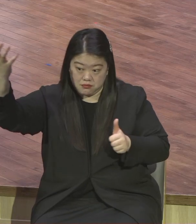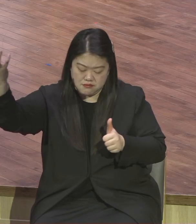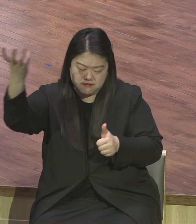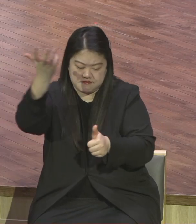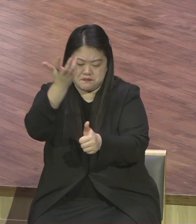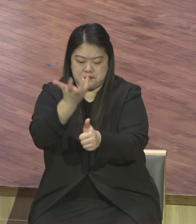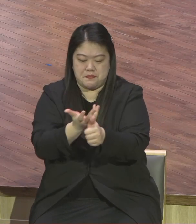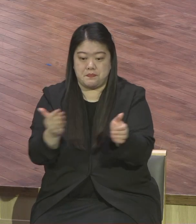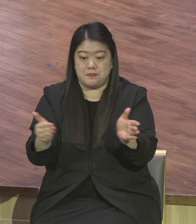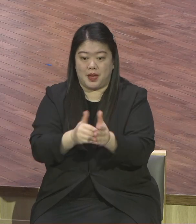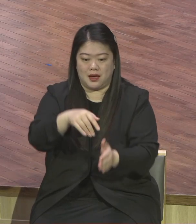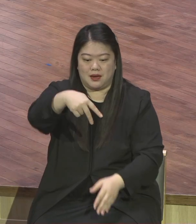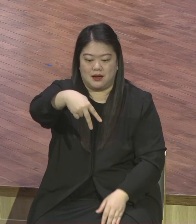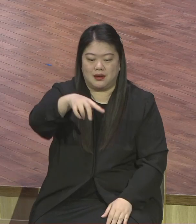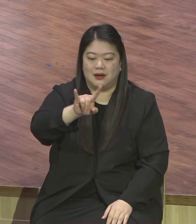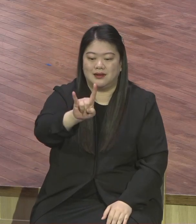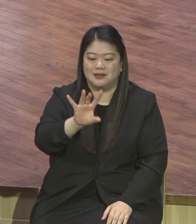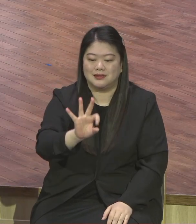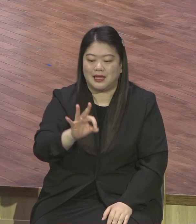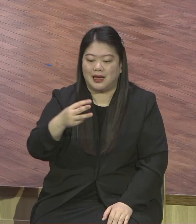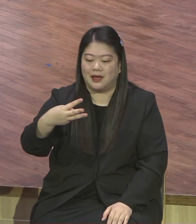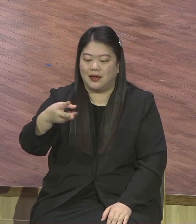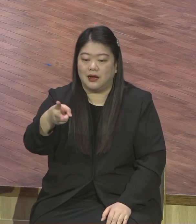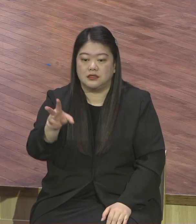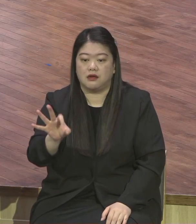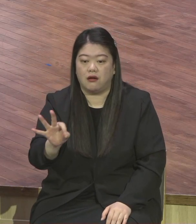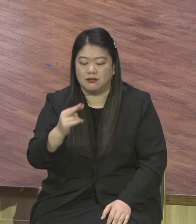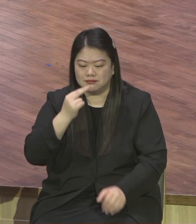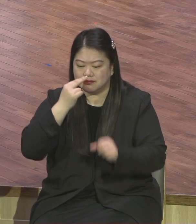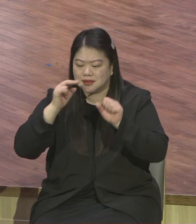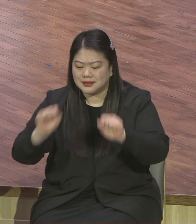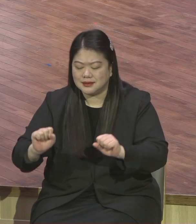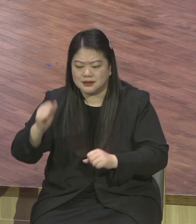7절에 생명이다. 그 생명이 뭐 영적 존재다.